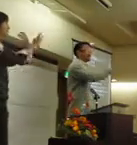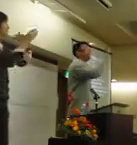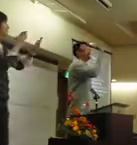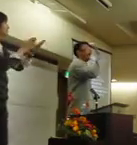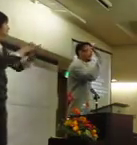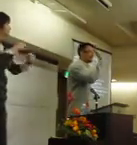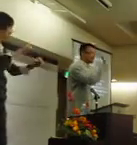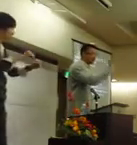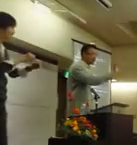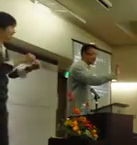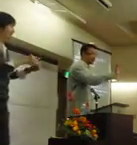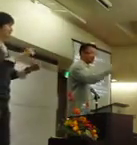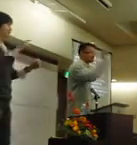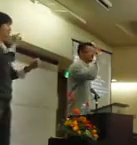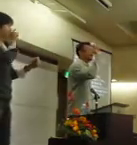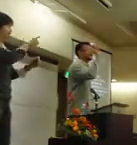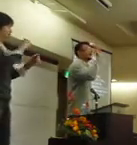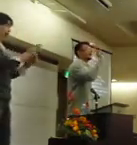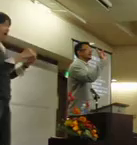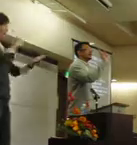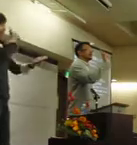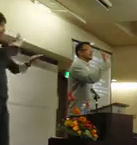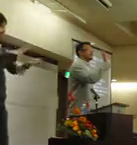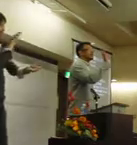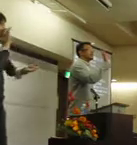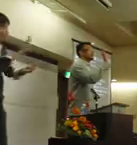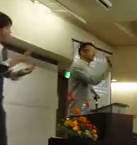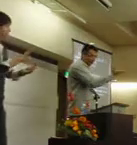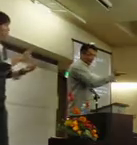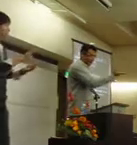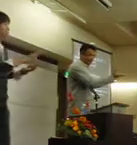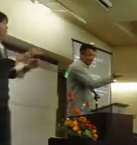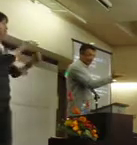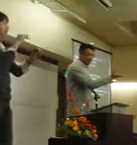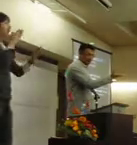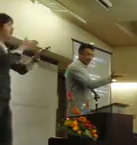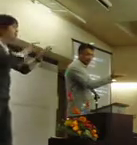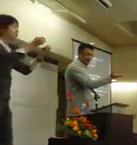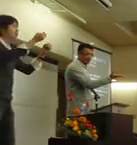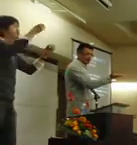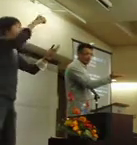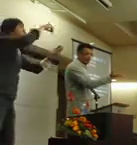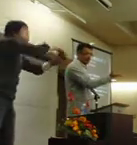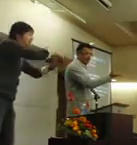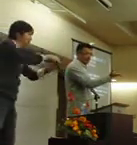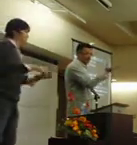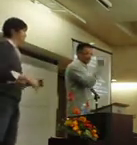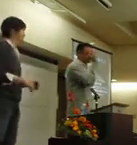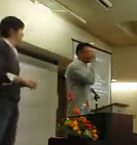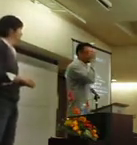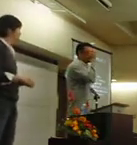そしてありえない話が一つになっ